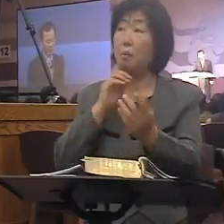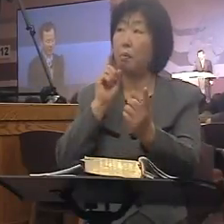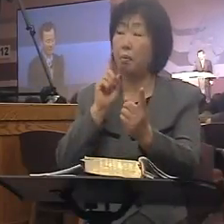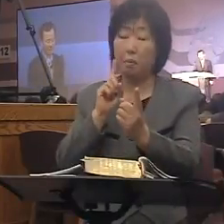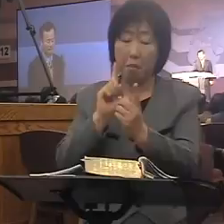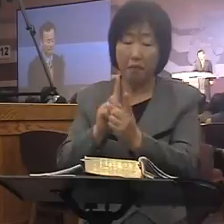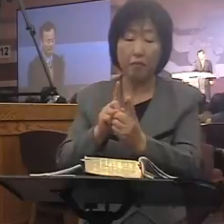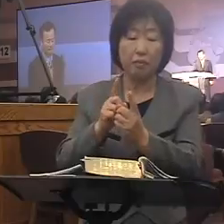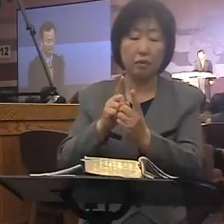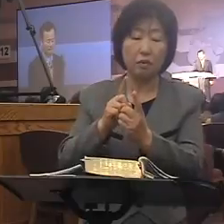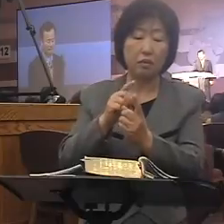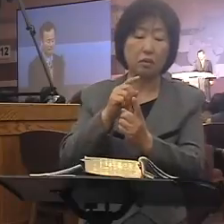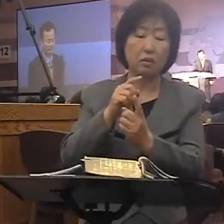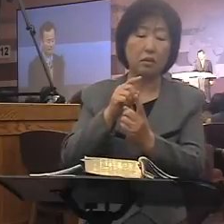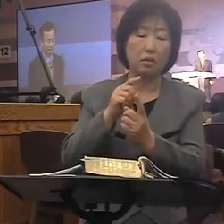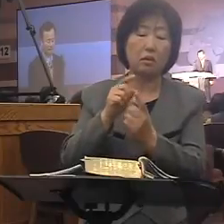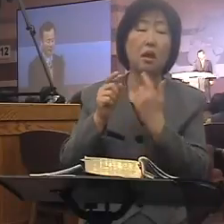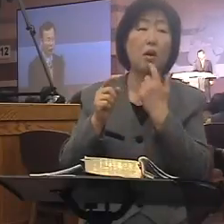것입니다.